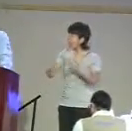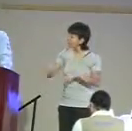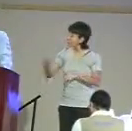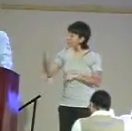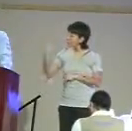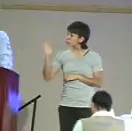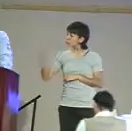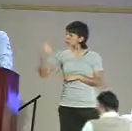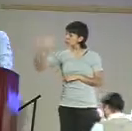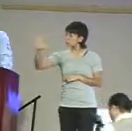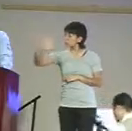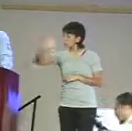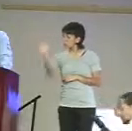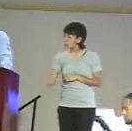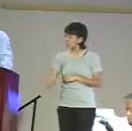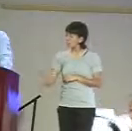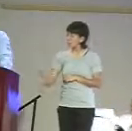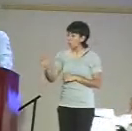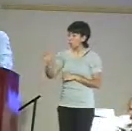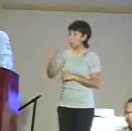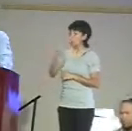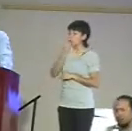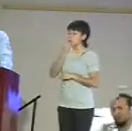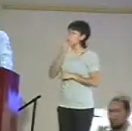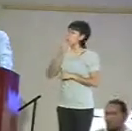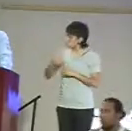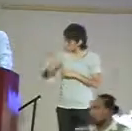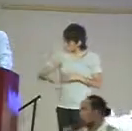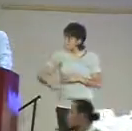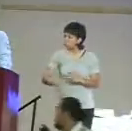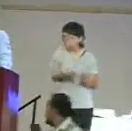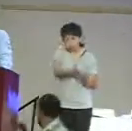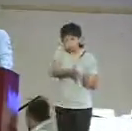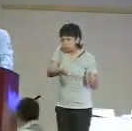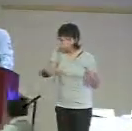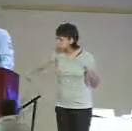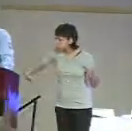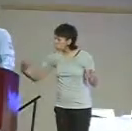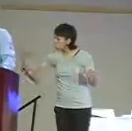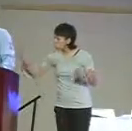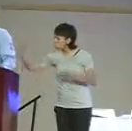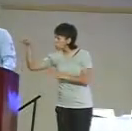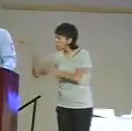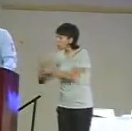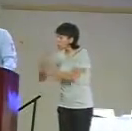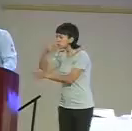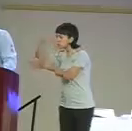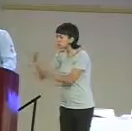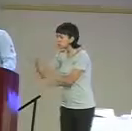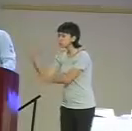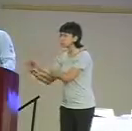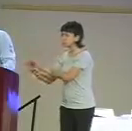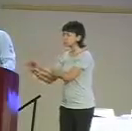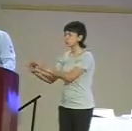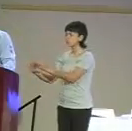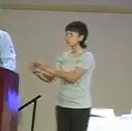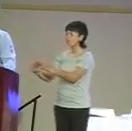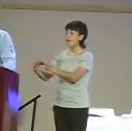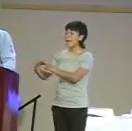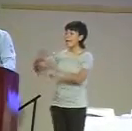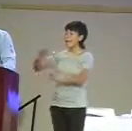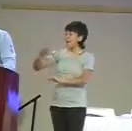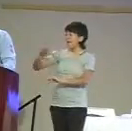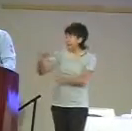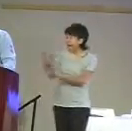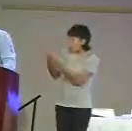en los recién nacidos a término. En los recién nacidos de entre